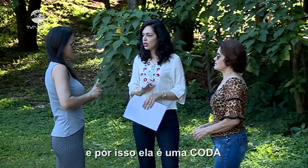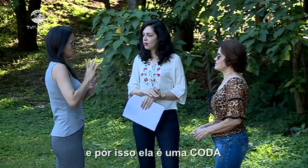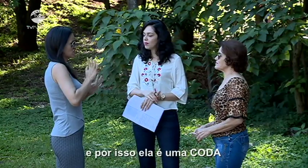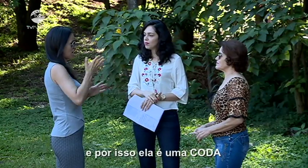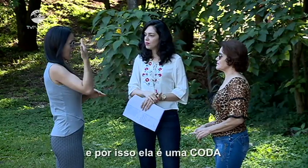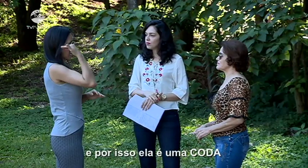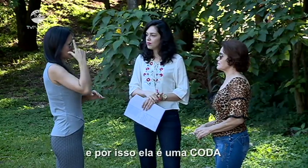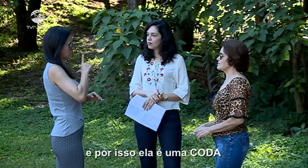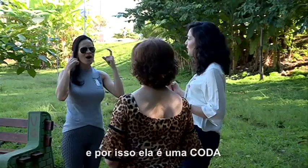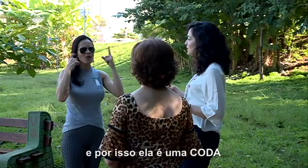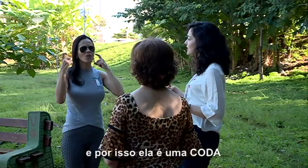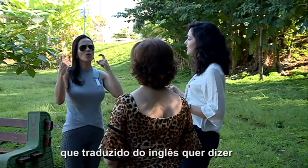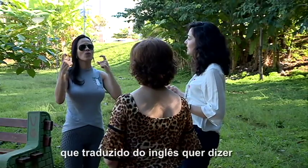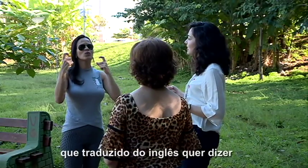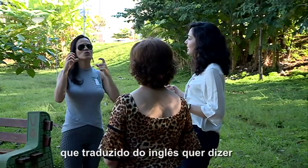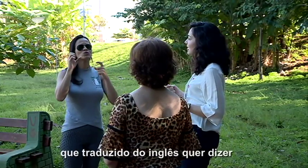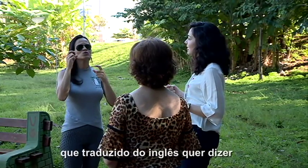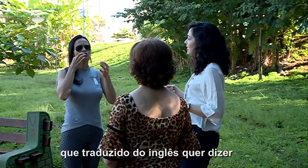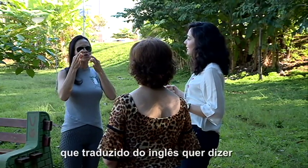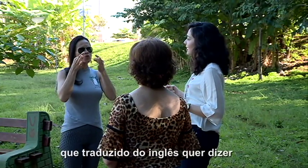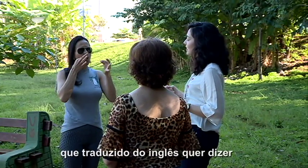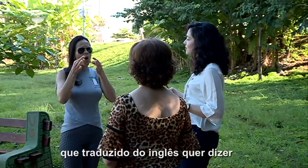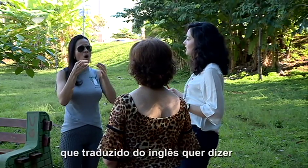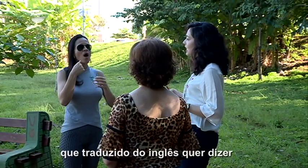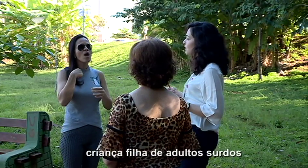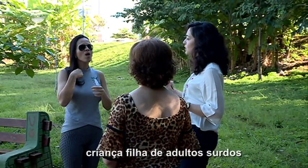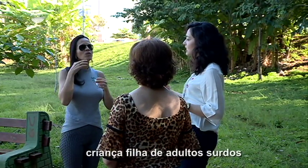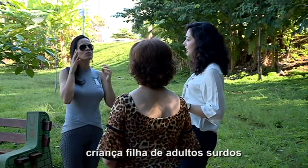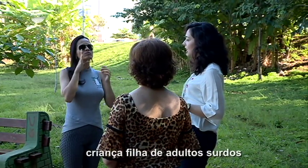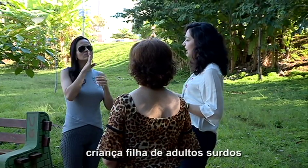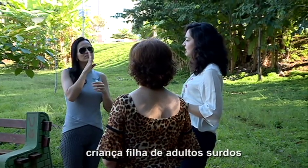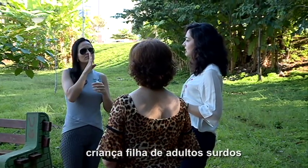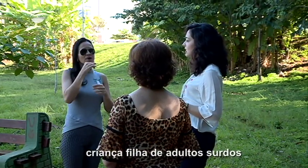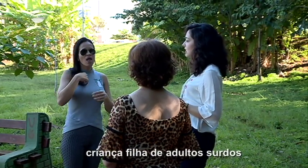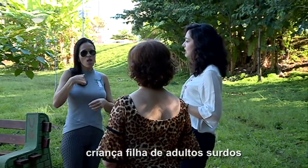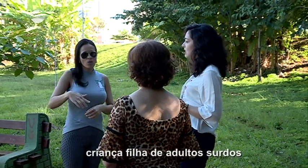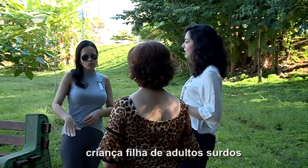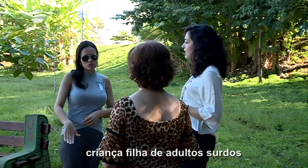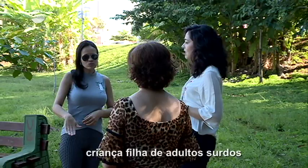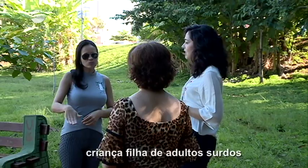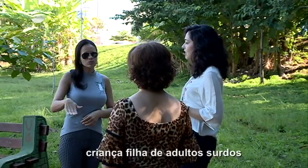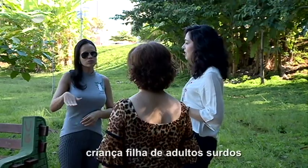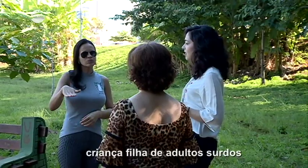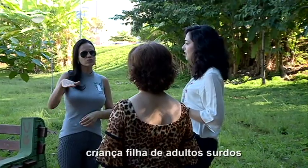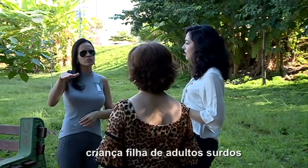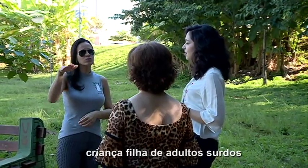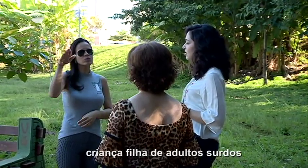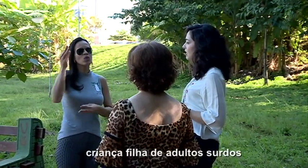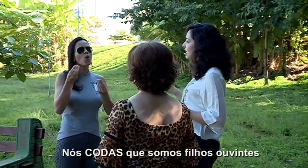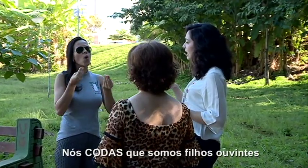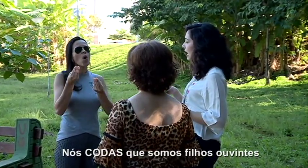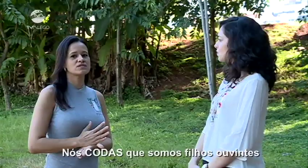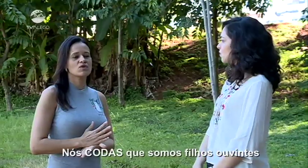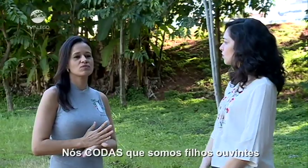uma coda, que traduzido do inglês quer dizer criança filha de adultos surdos. Nós codas que somos